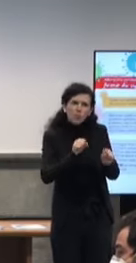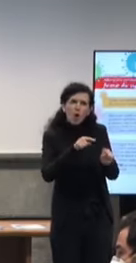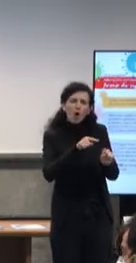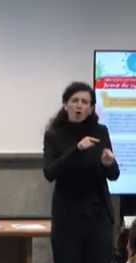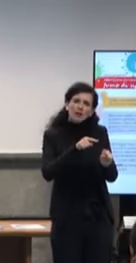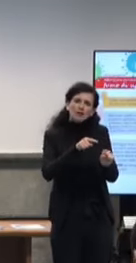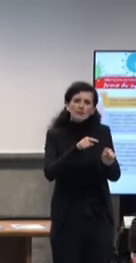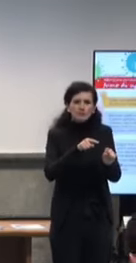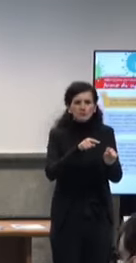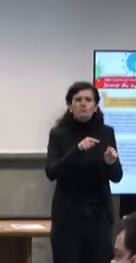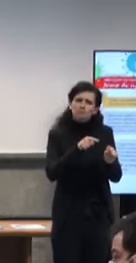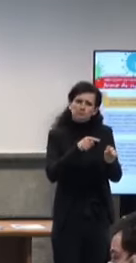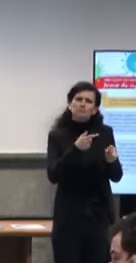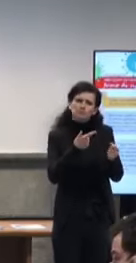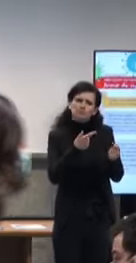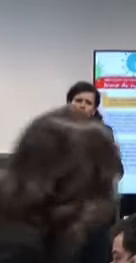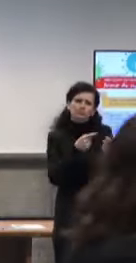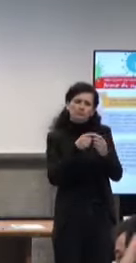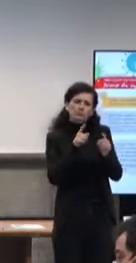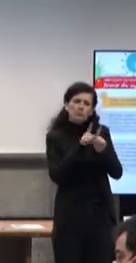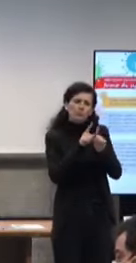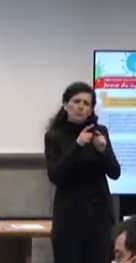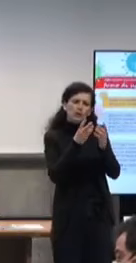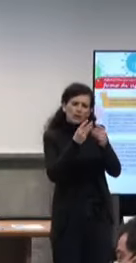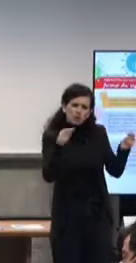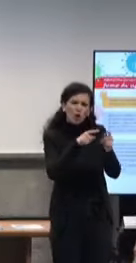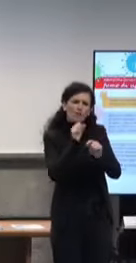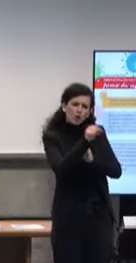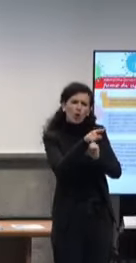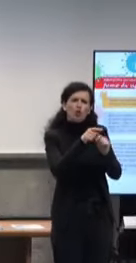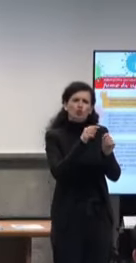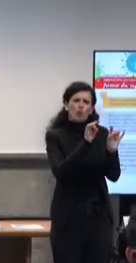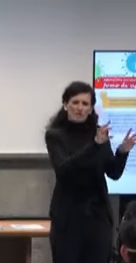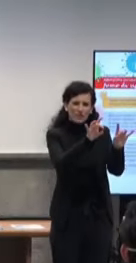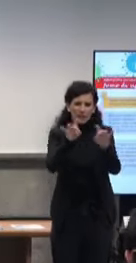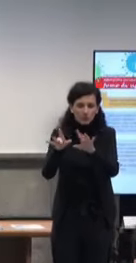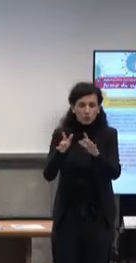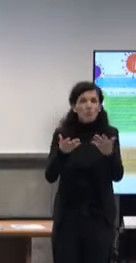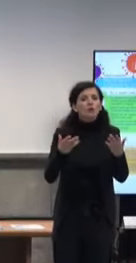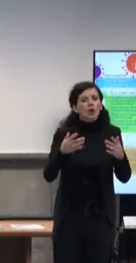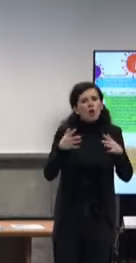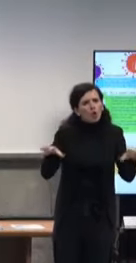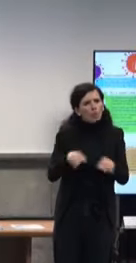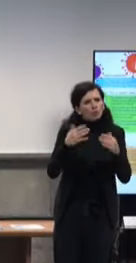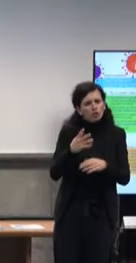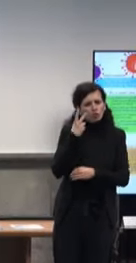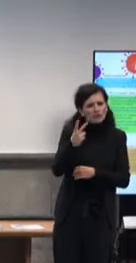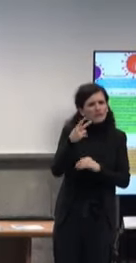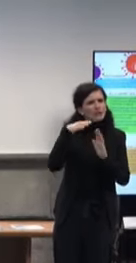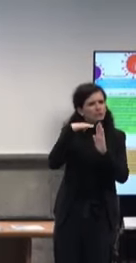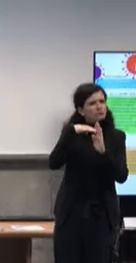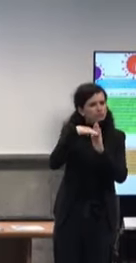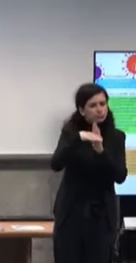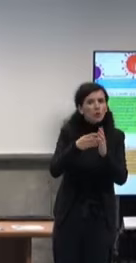il il virus che ovviamente si fa preventivamente immaginando ipotizzando che già cominciano a calare poi si può ci si può